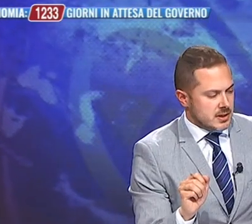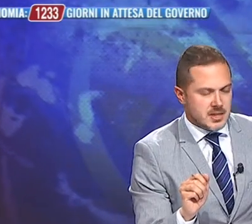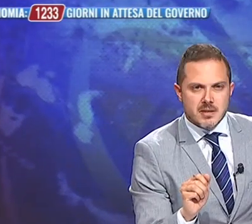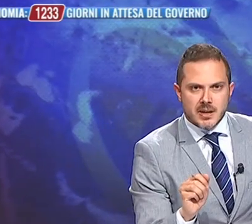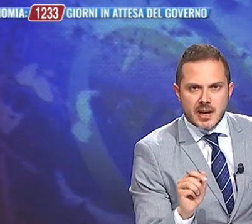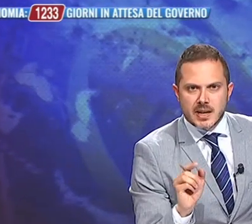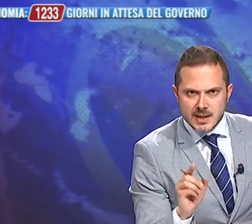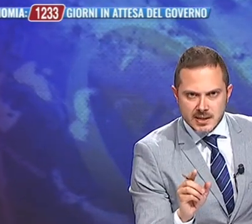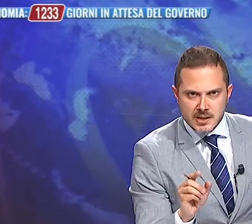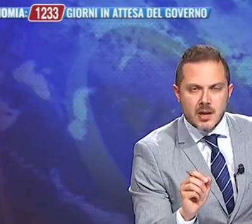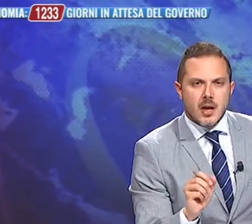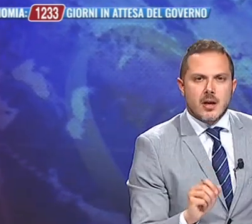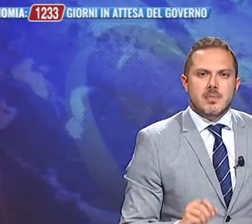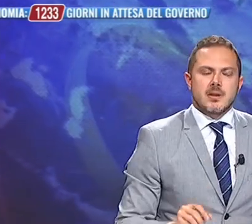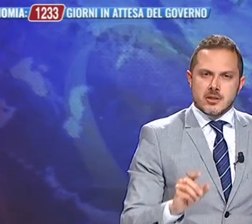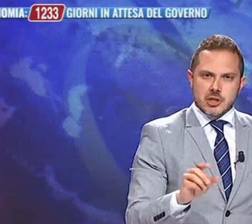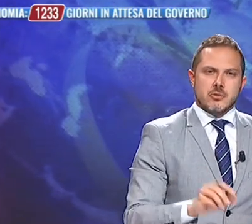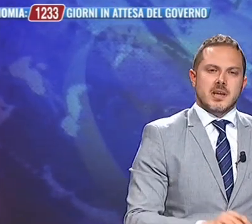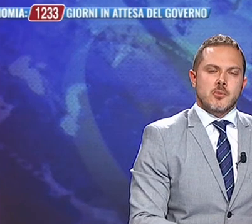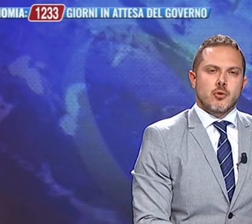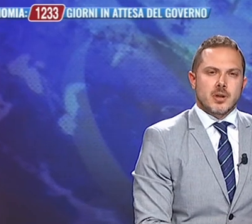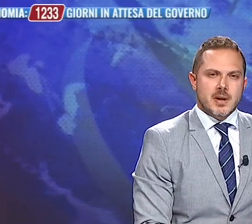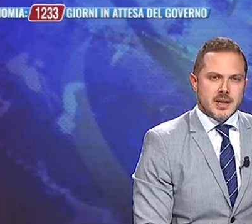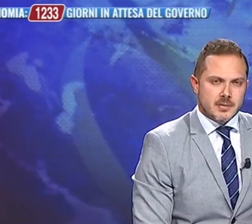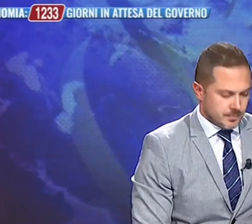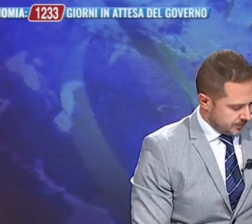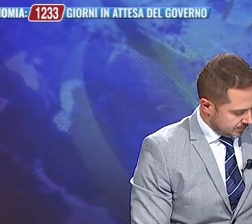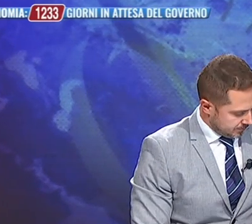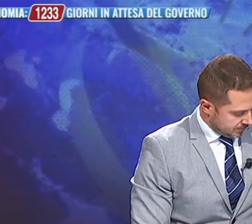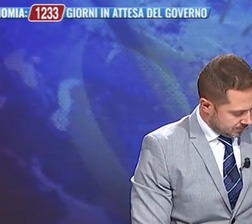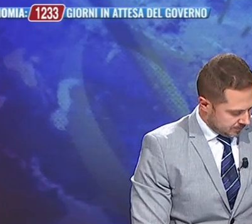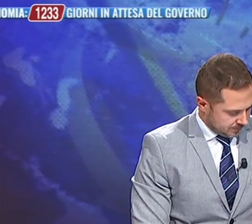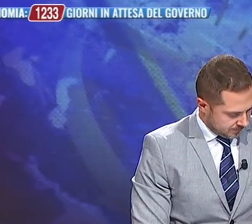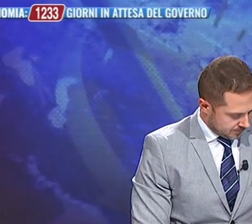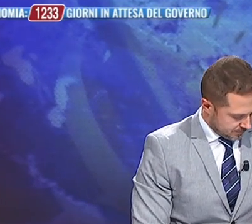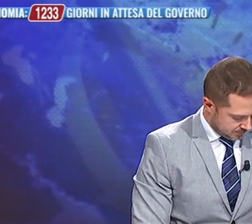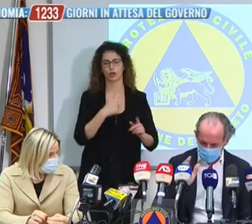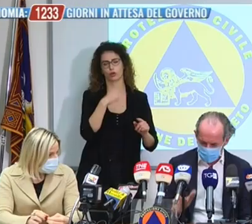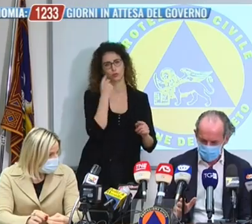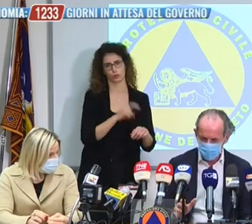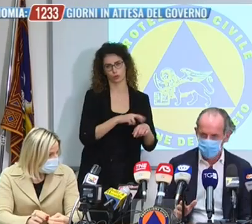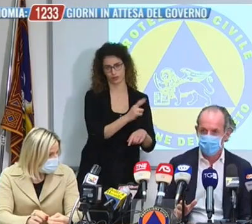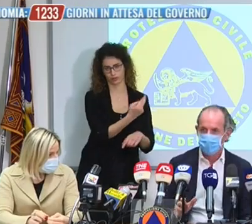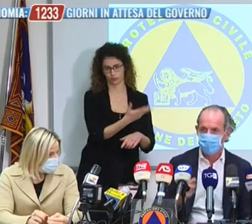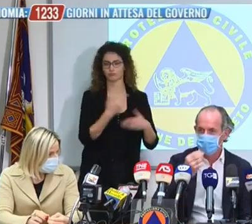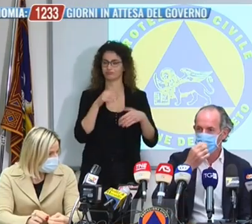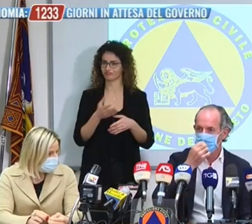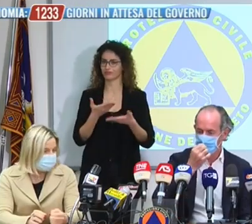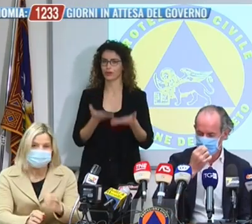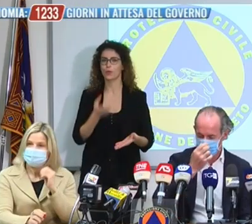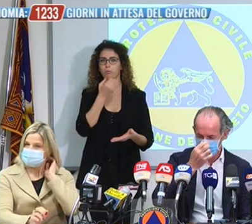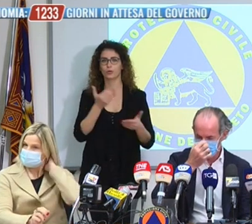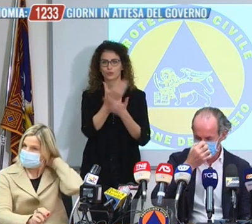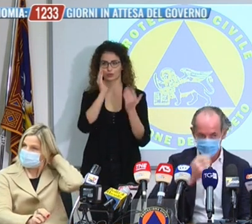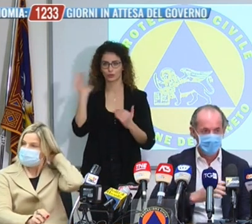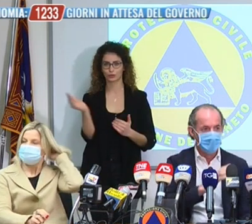all'unità di crisi di Marghera, grazie Paglini, ci colleghiamo con Marghera. Dottoressa Lucio, intanto buongiorno a tutti, buon